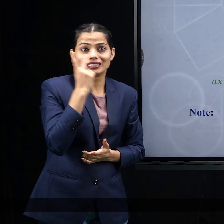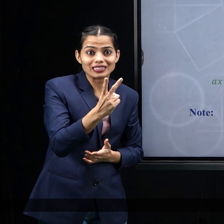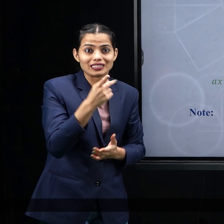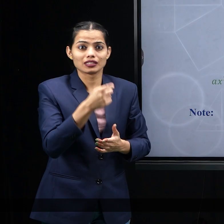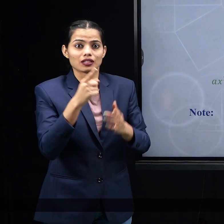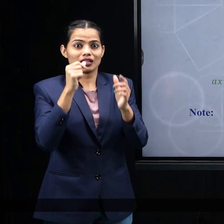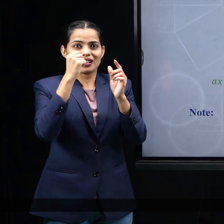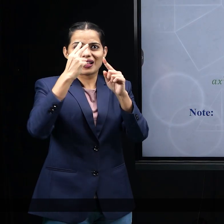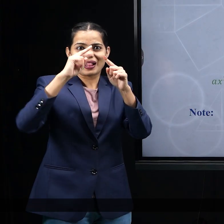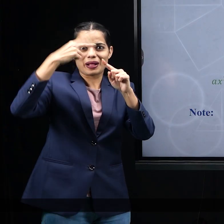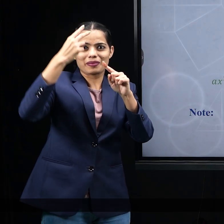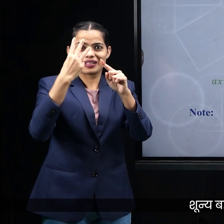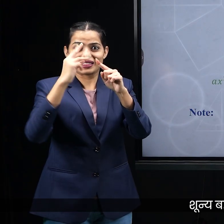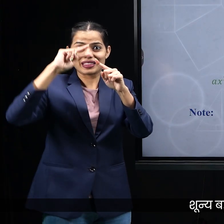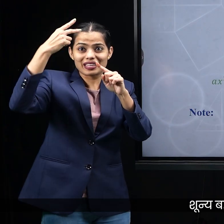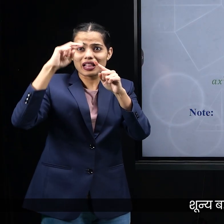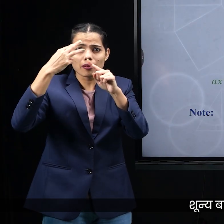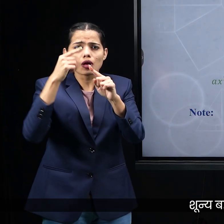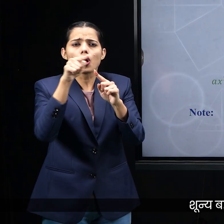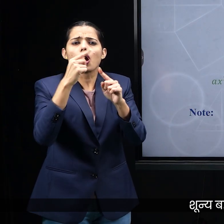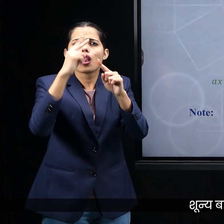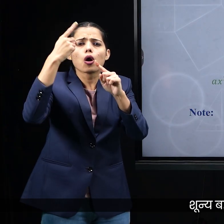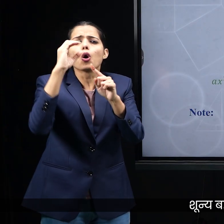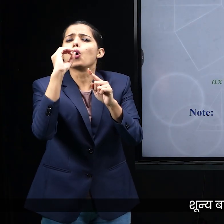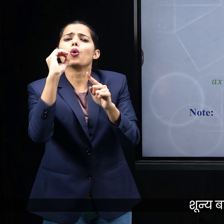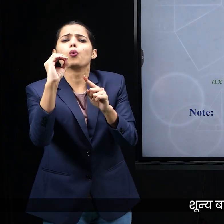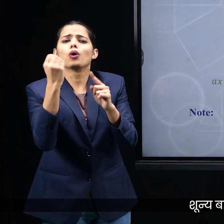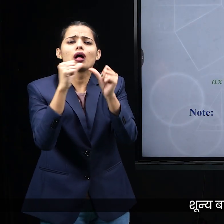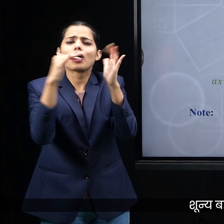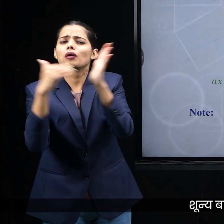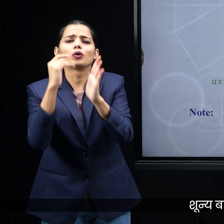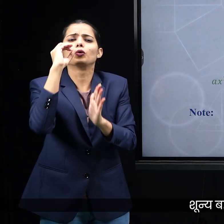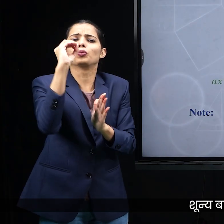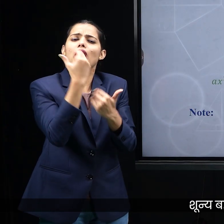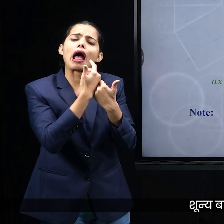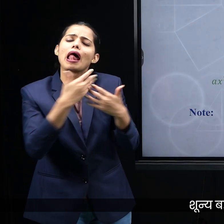ध्यान दें कि शून्य बहुपद की डिग्री अपरिभाषित है।